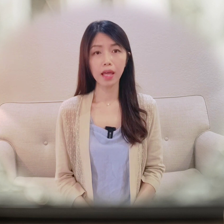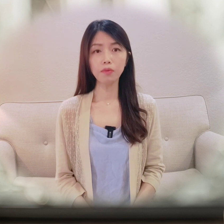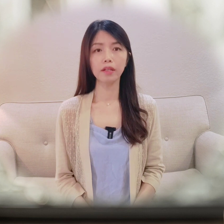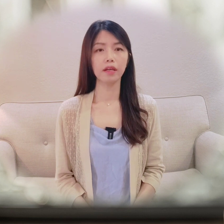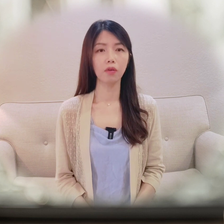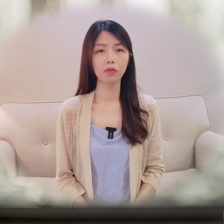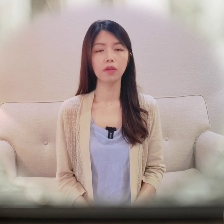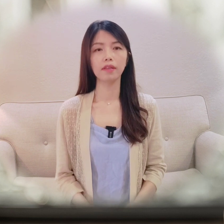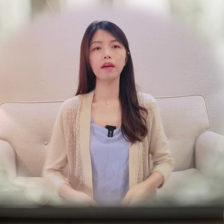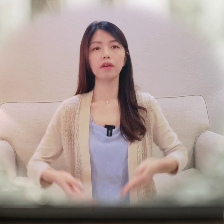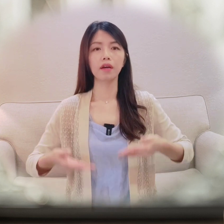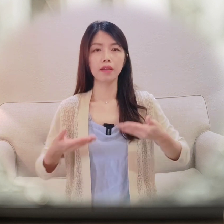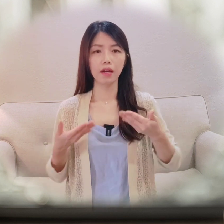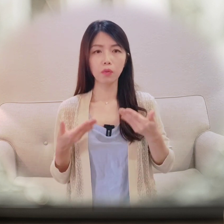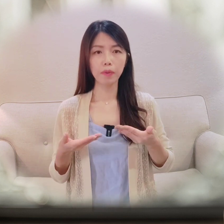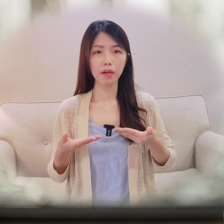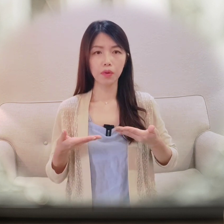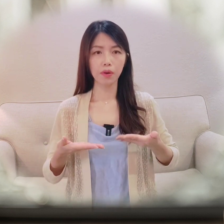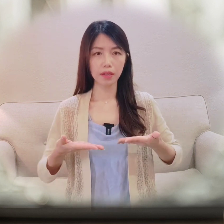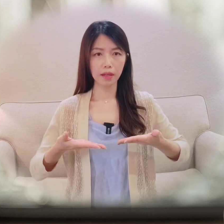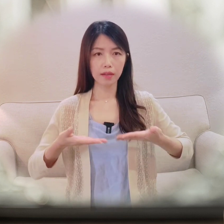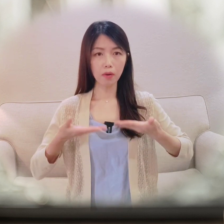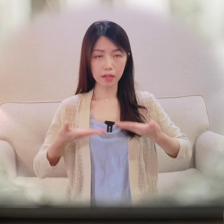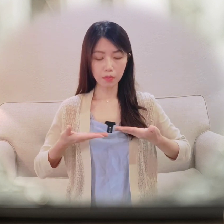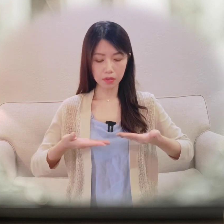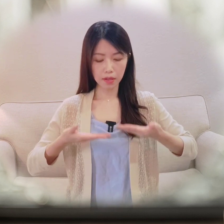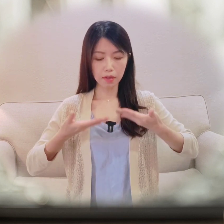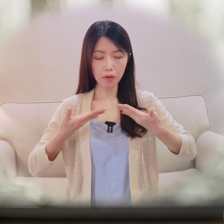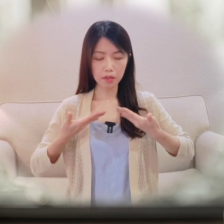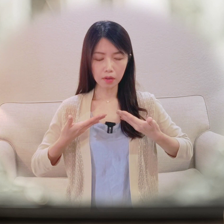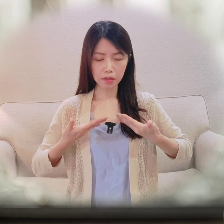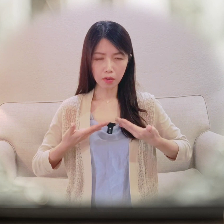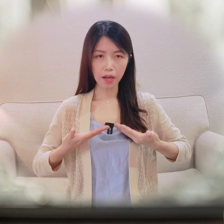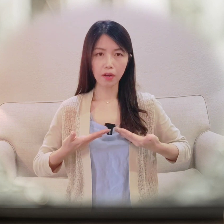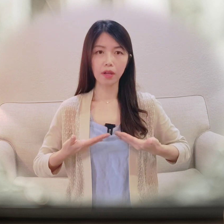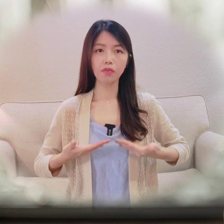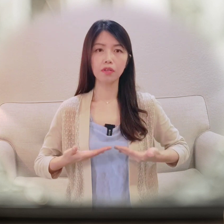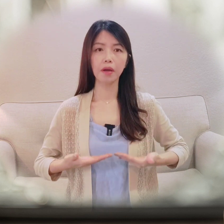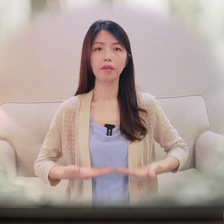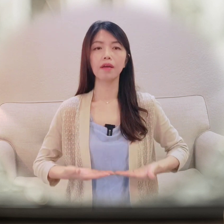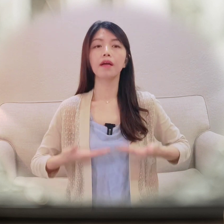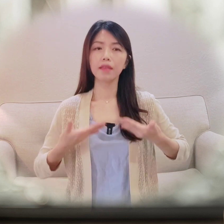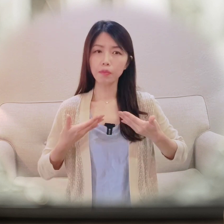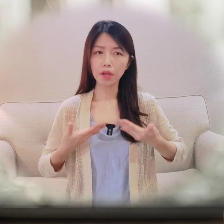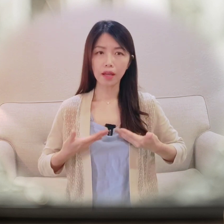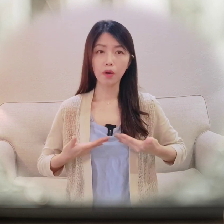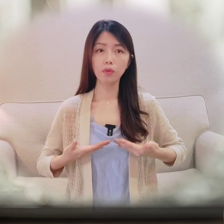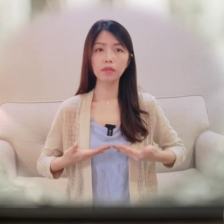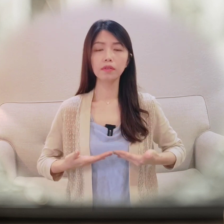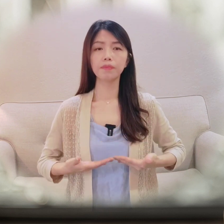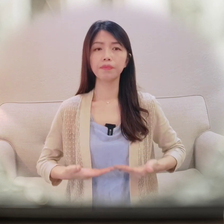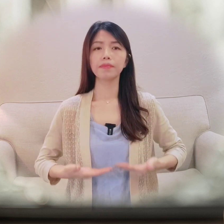조용하다, 차분하다, 이런 뜻도 있는데요. 양손바닥을 위로 한 상태에서 가슴 위치에서 천천히 아래로 내려주시면